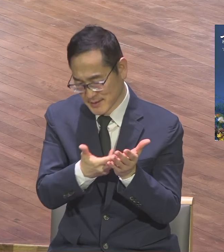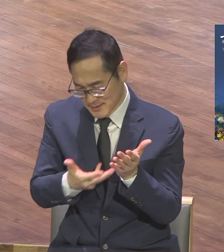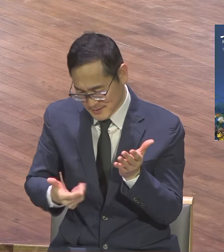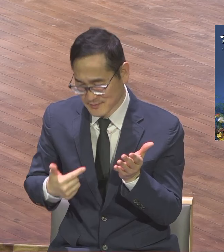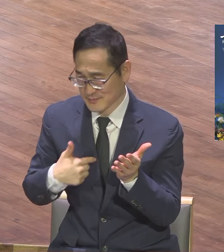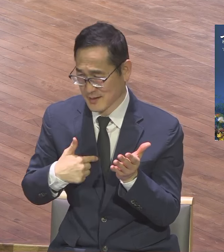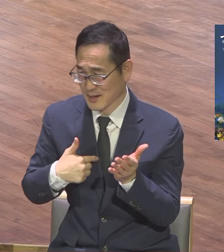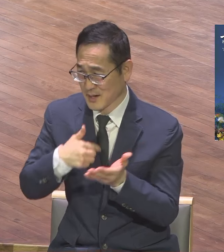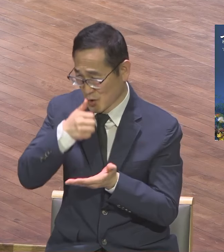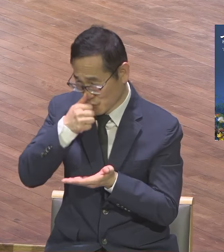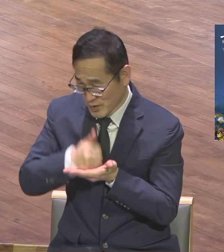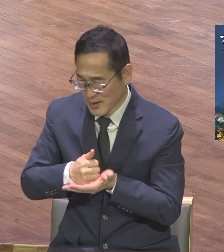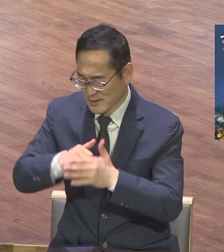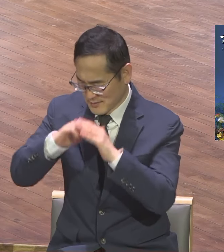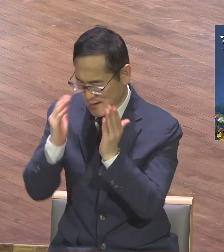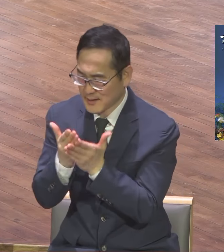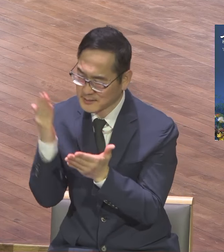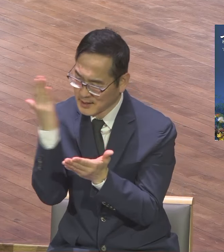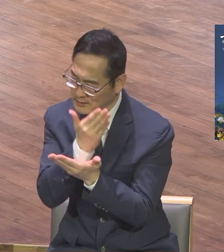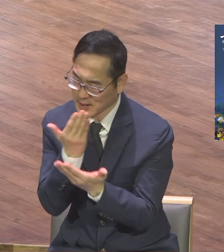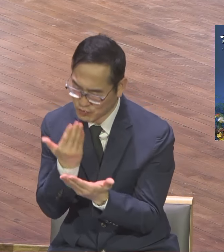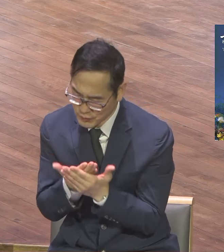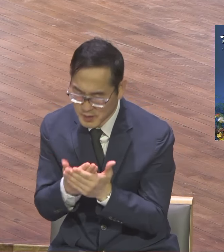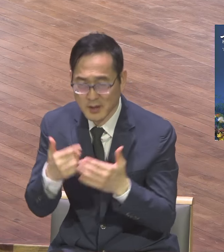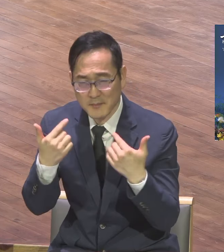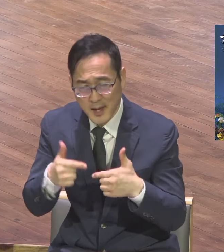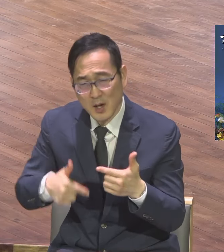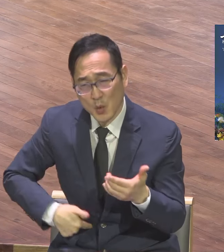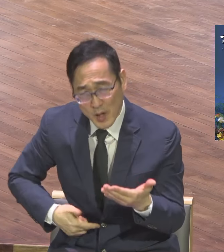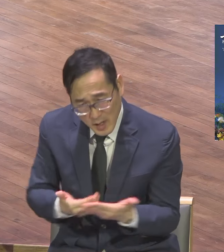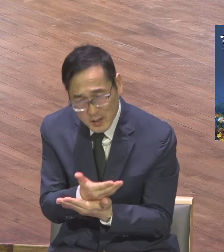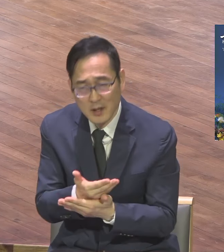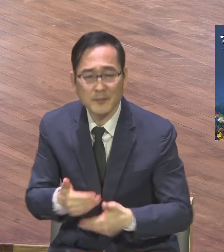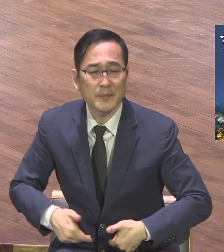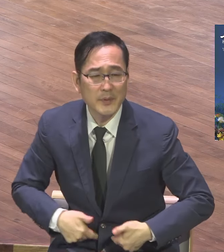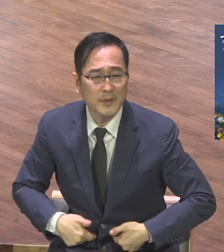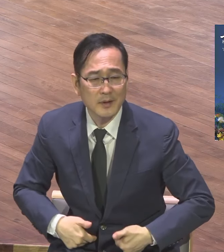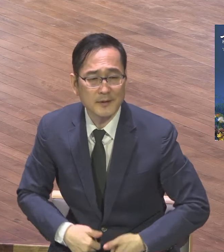모든 잡음죄를 씻어 주옵소서. 회개해야 돼요.